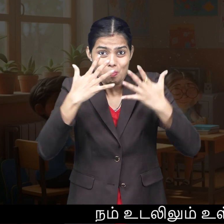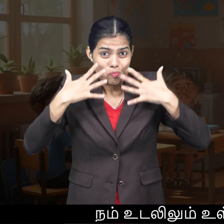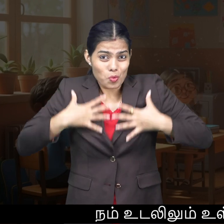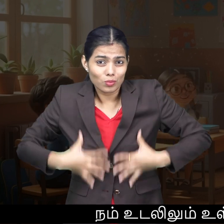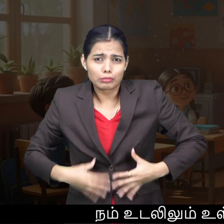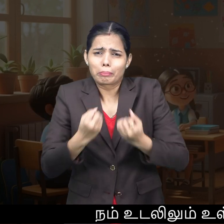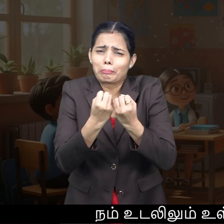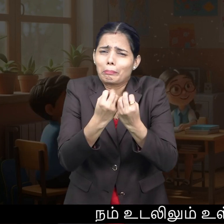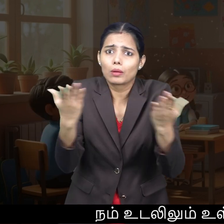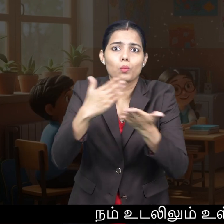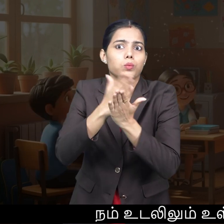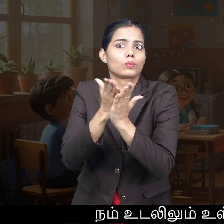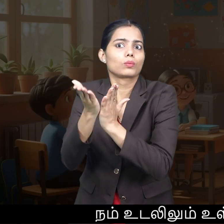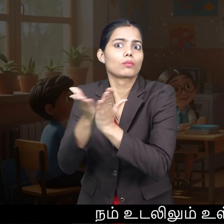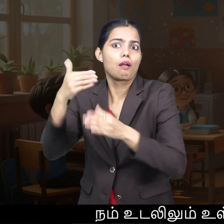உள்ளன.